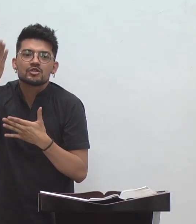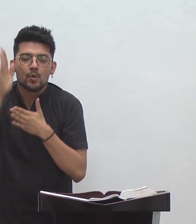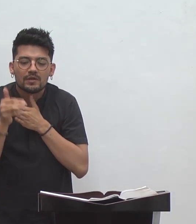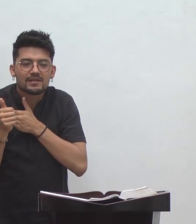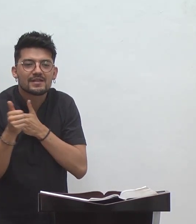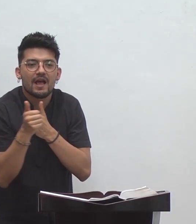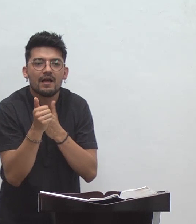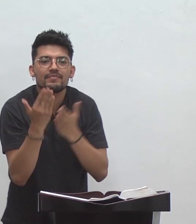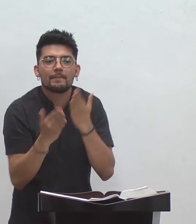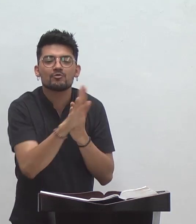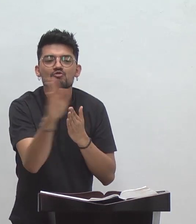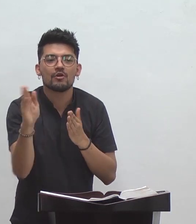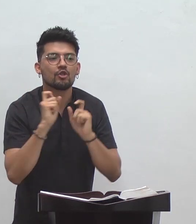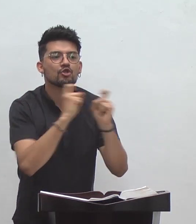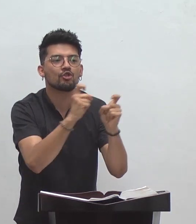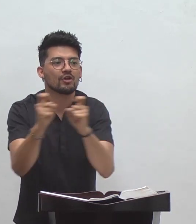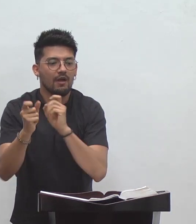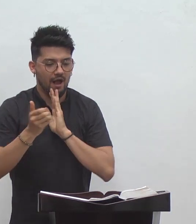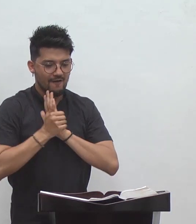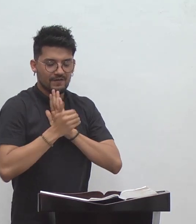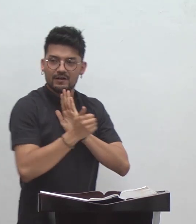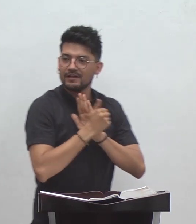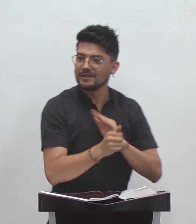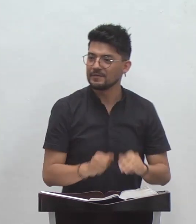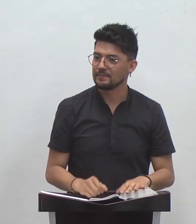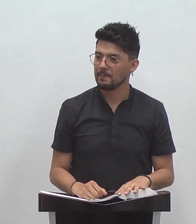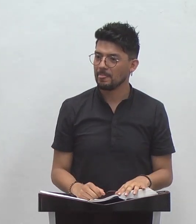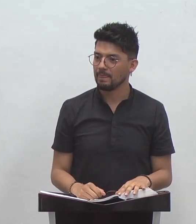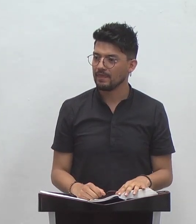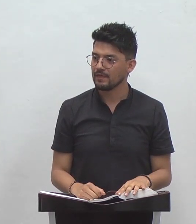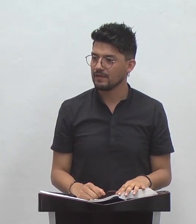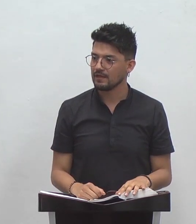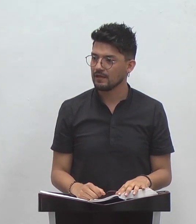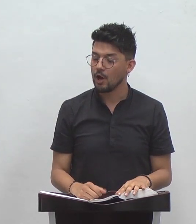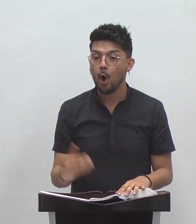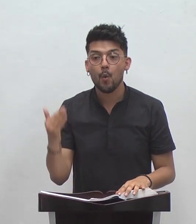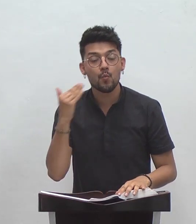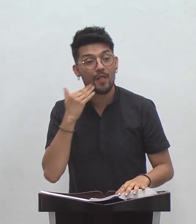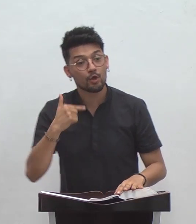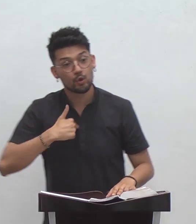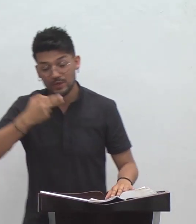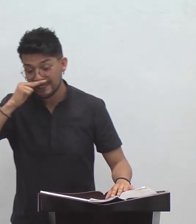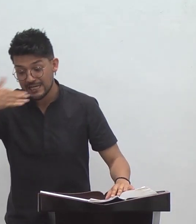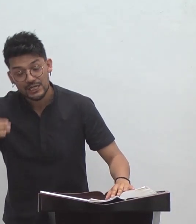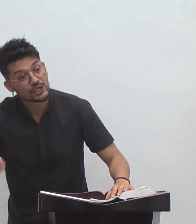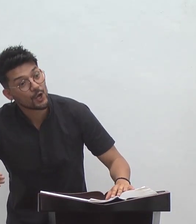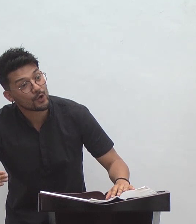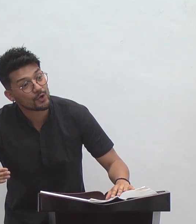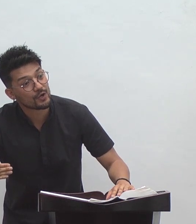interior y reciba la que el Espíritu Santo le guiará y dará esos dones y esas habilidades. Cuando yo era